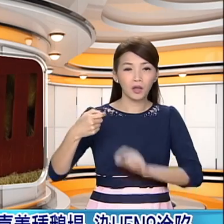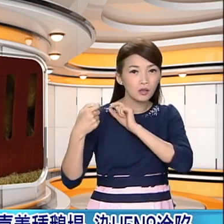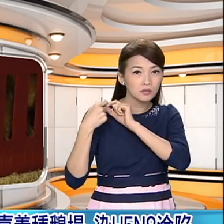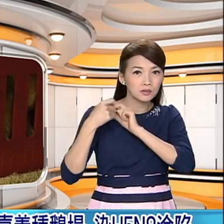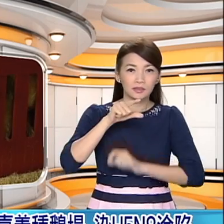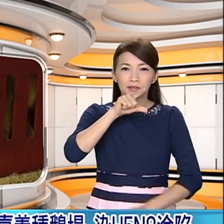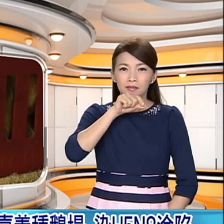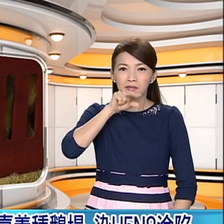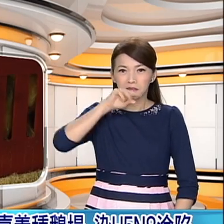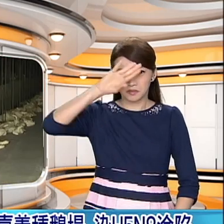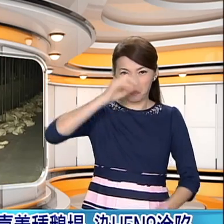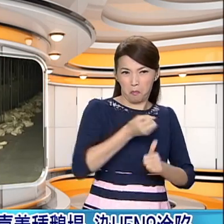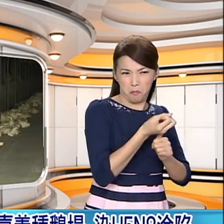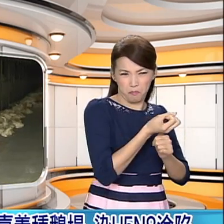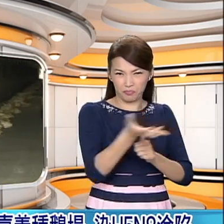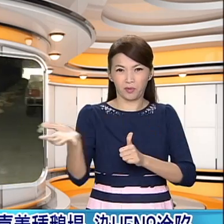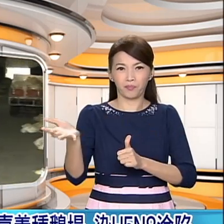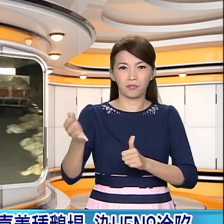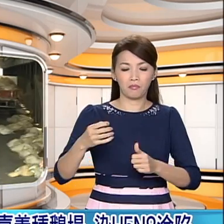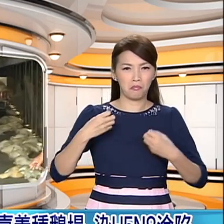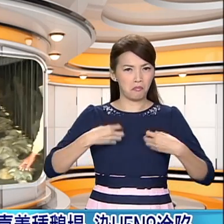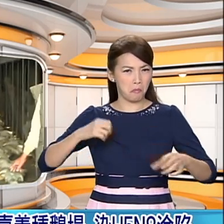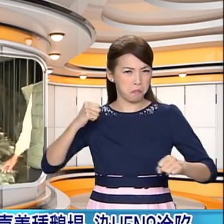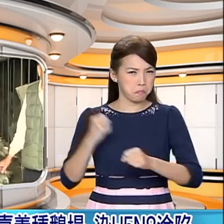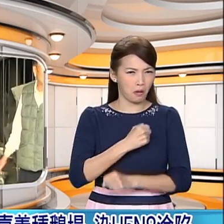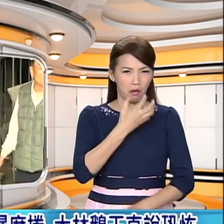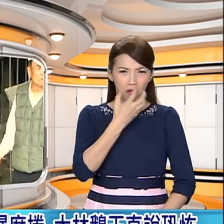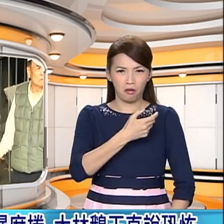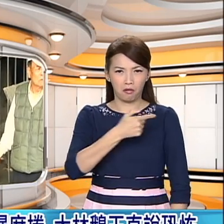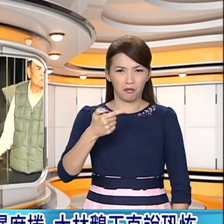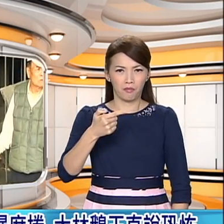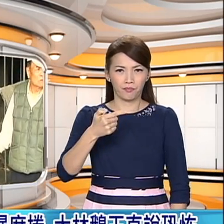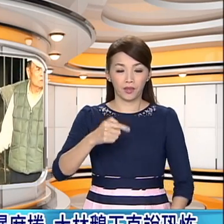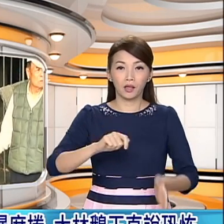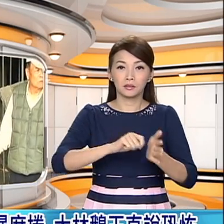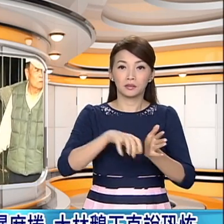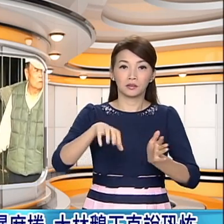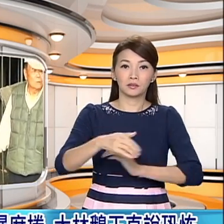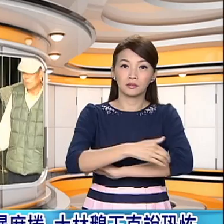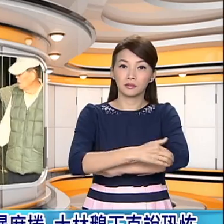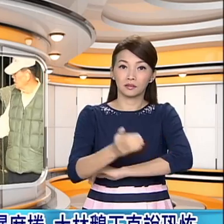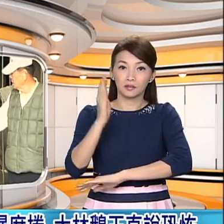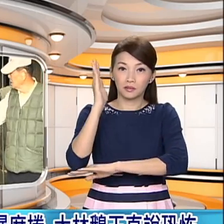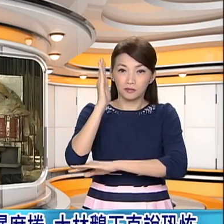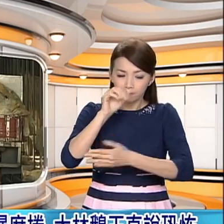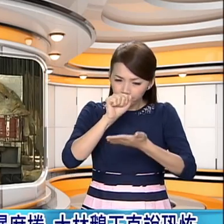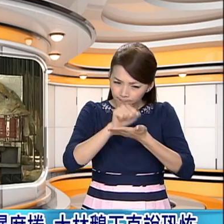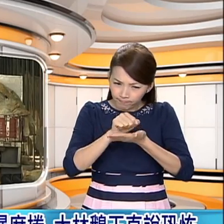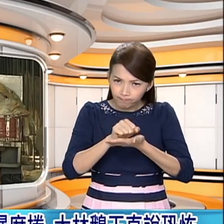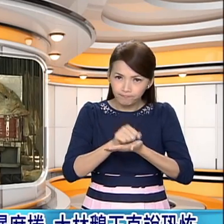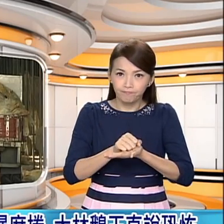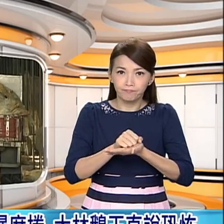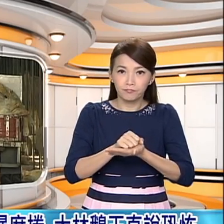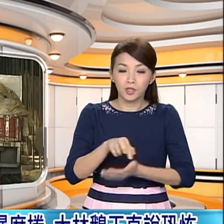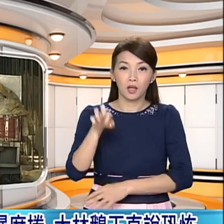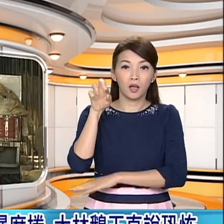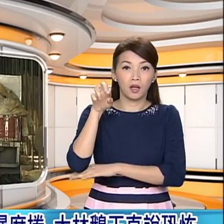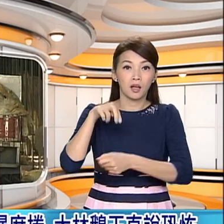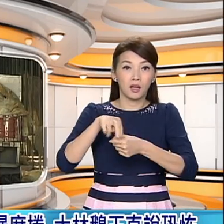严重的冲击。嘉义县政府通报的8家禽流感禽场，里头有5家是陈姓